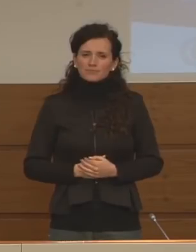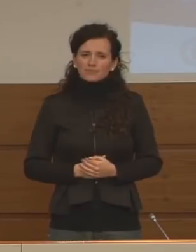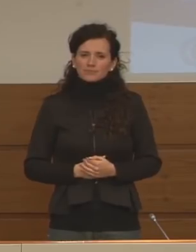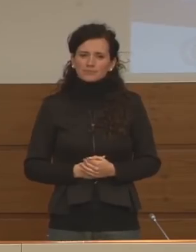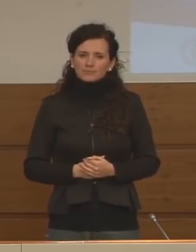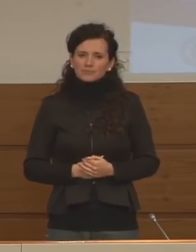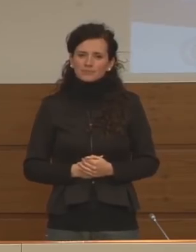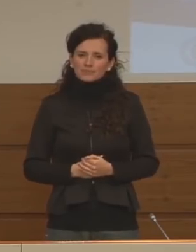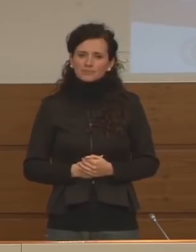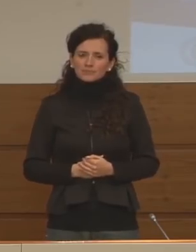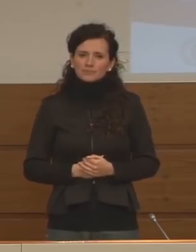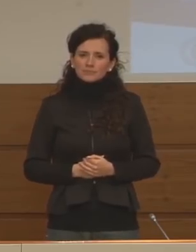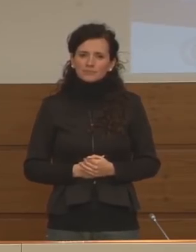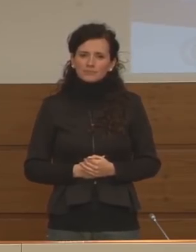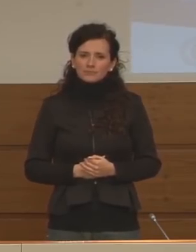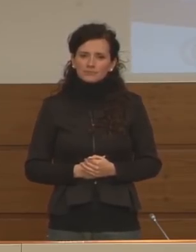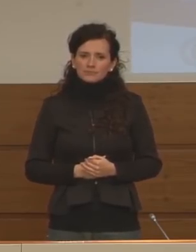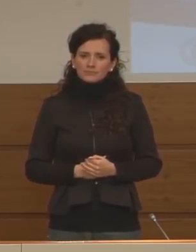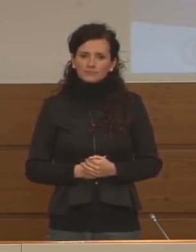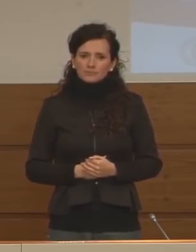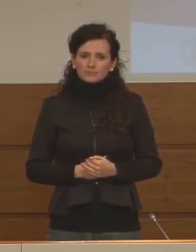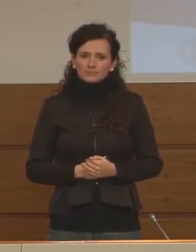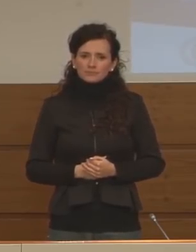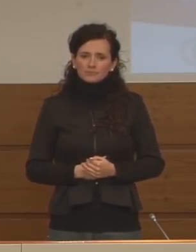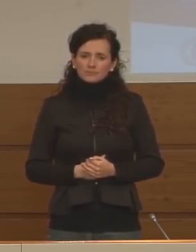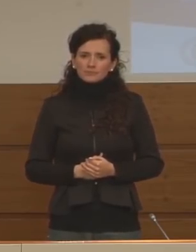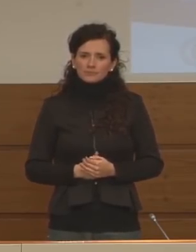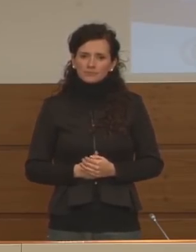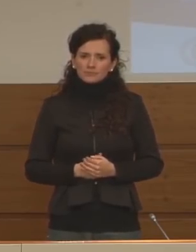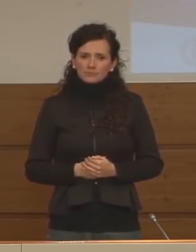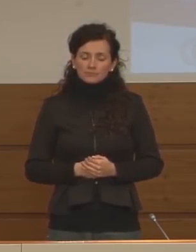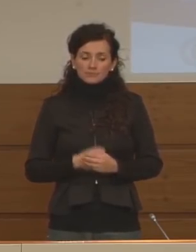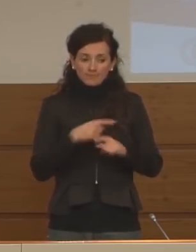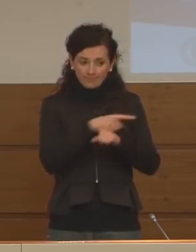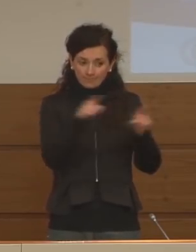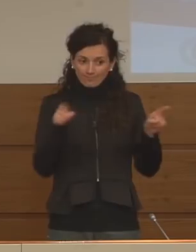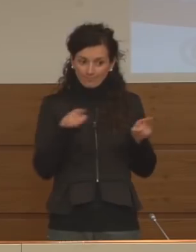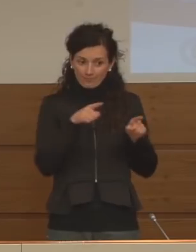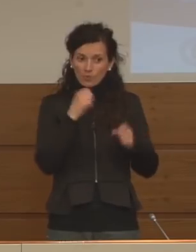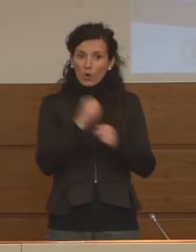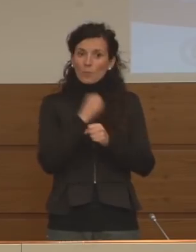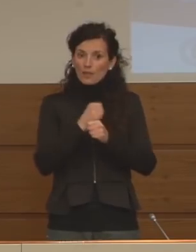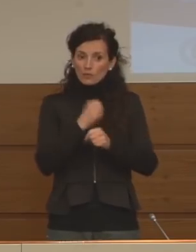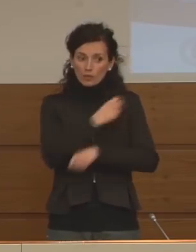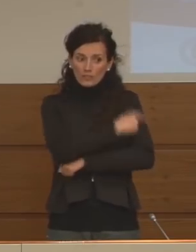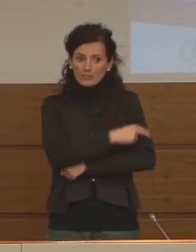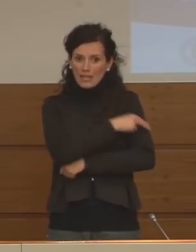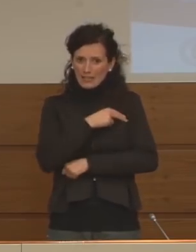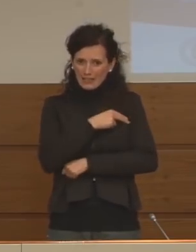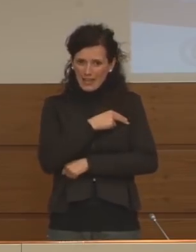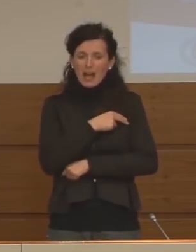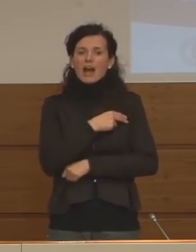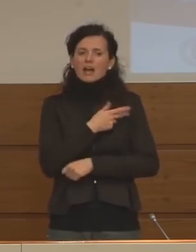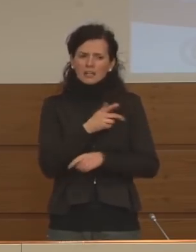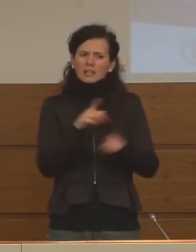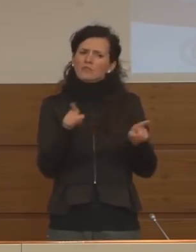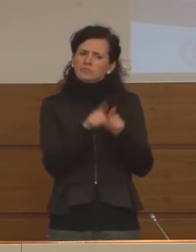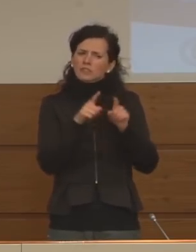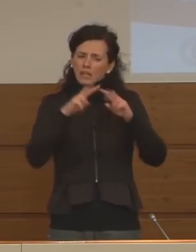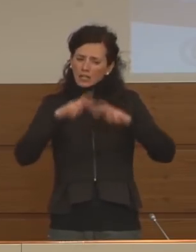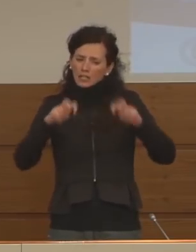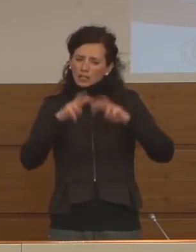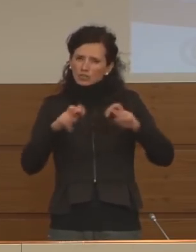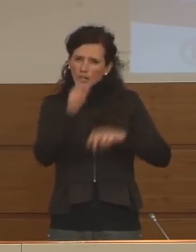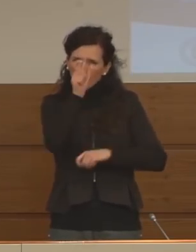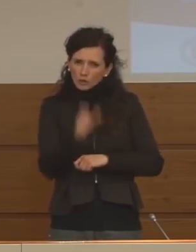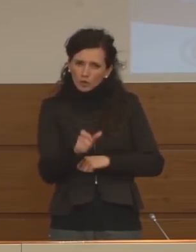ci sono alcuni di loro i nostri ricercatori così come con loro